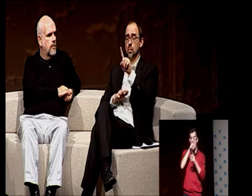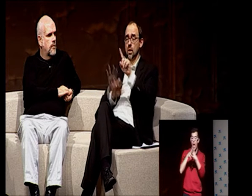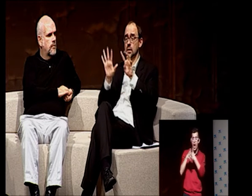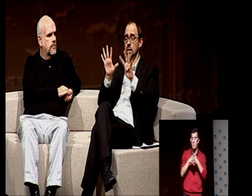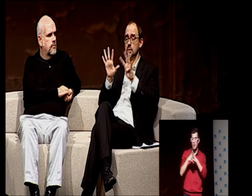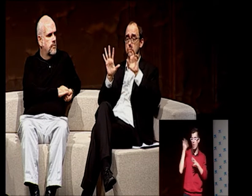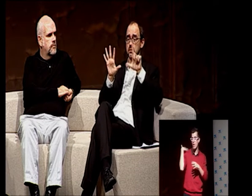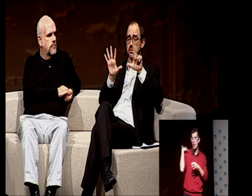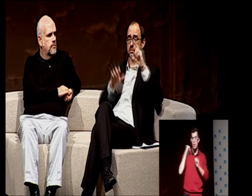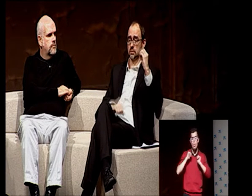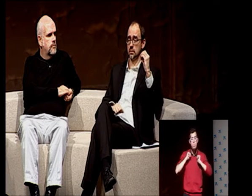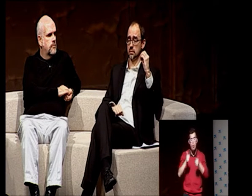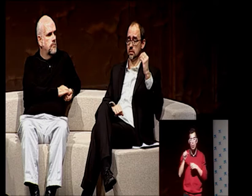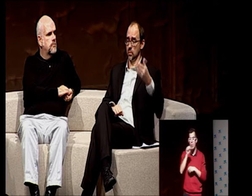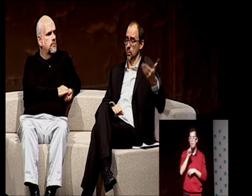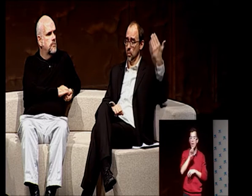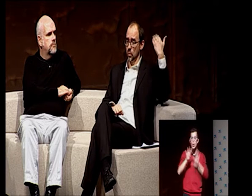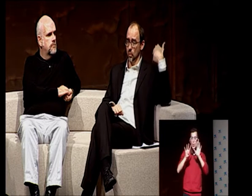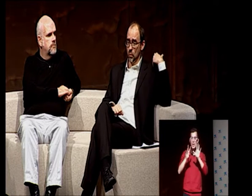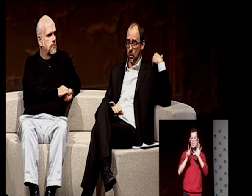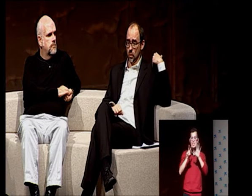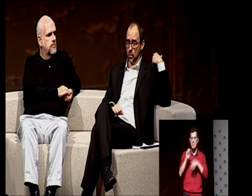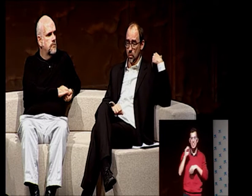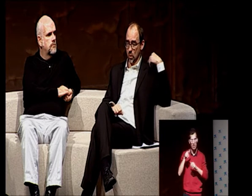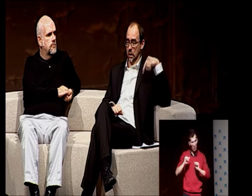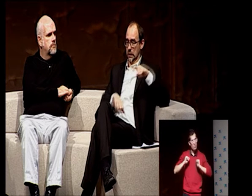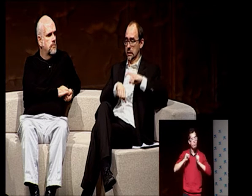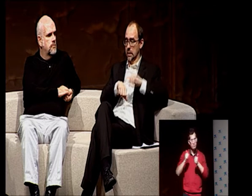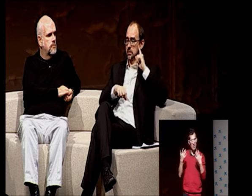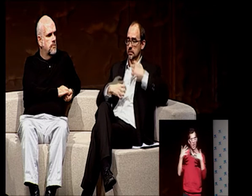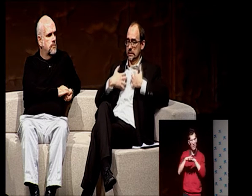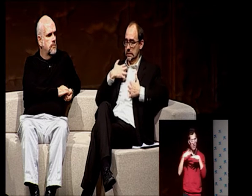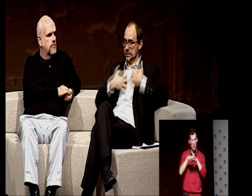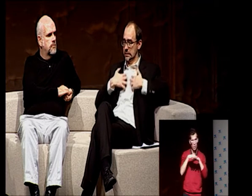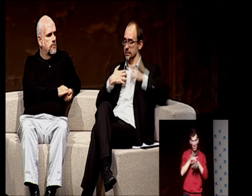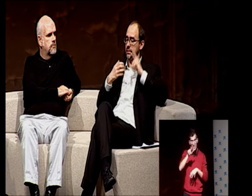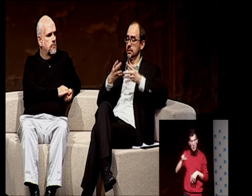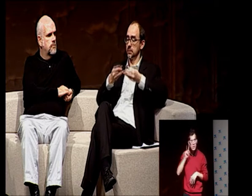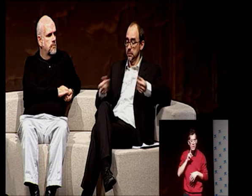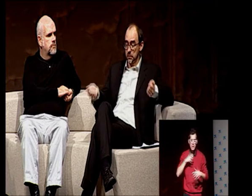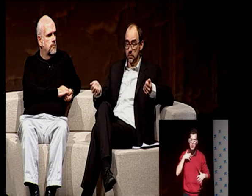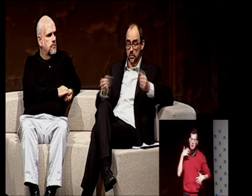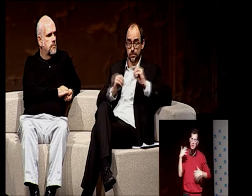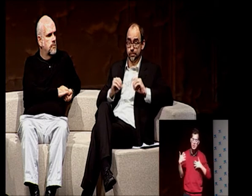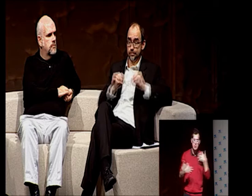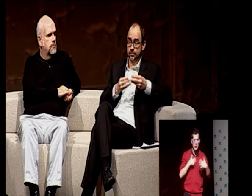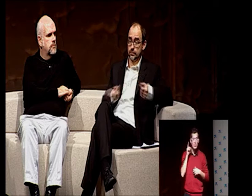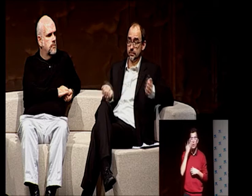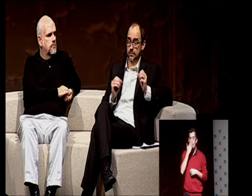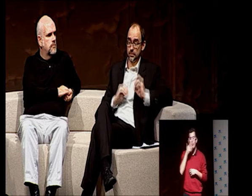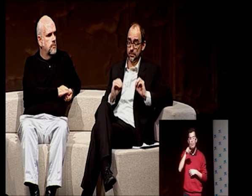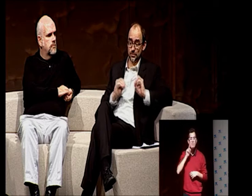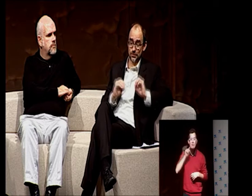signos en sus centros educativos otros que la han ido perdiendo desde 1970 que empezaron las